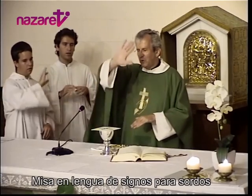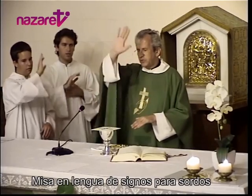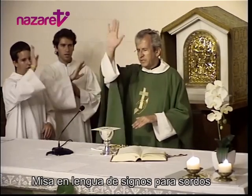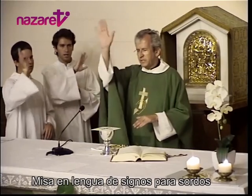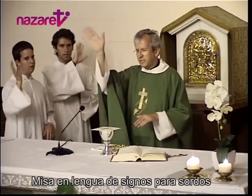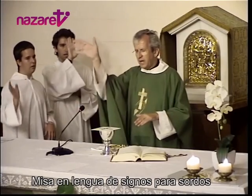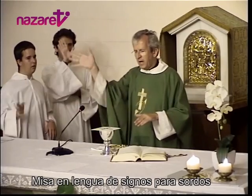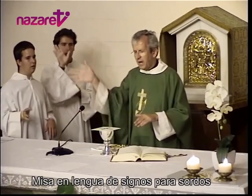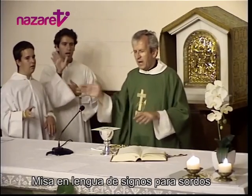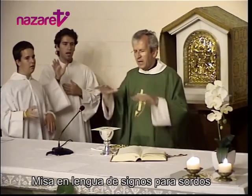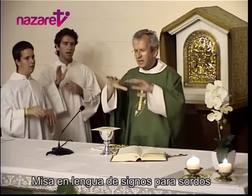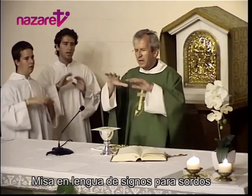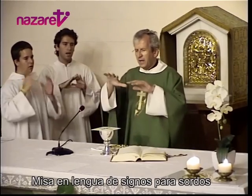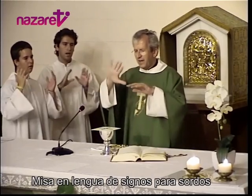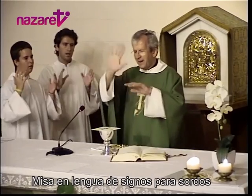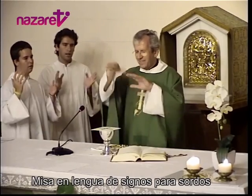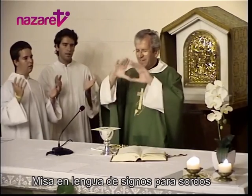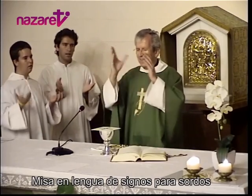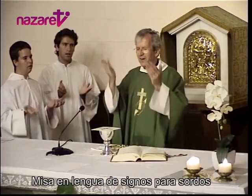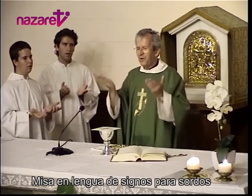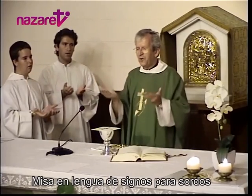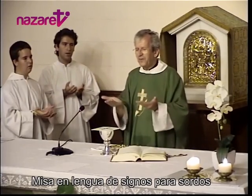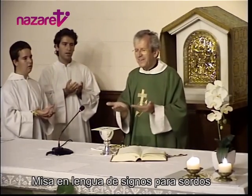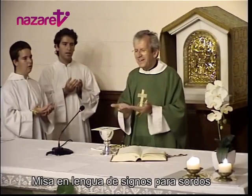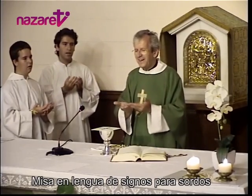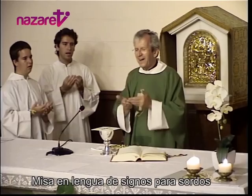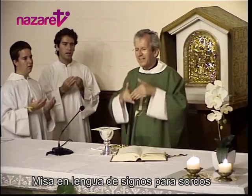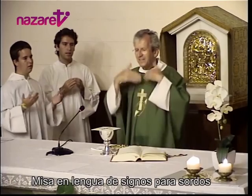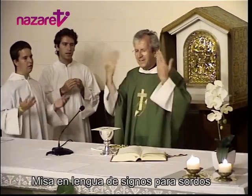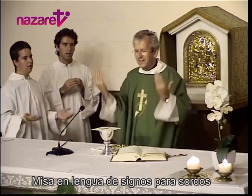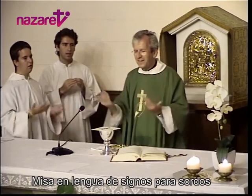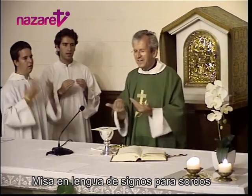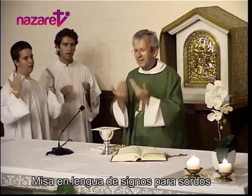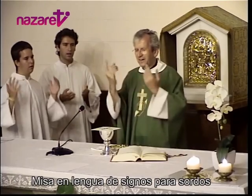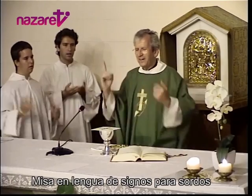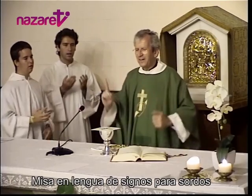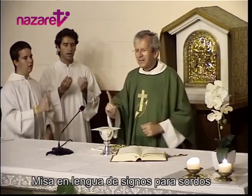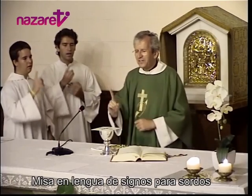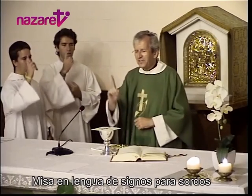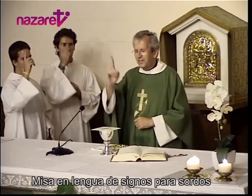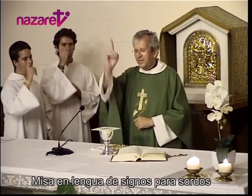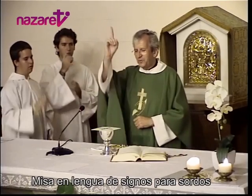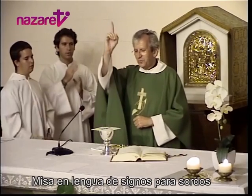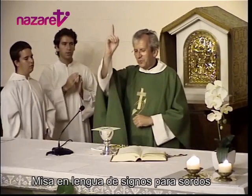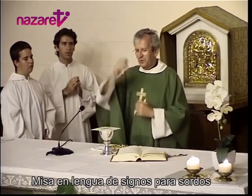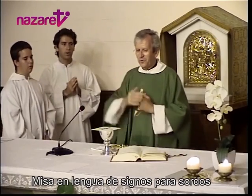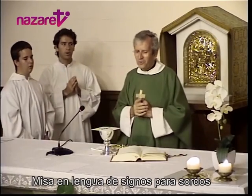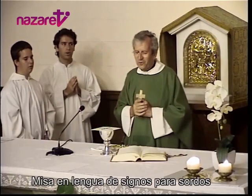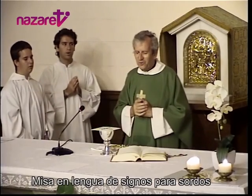llenos están el cielo y la tierra de tu